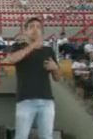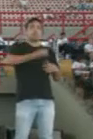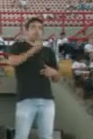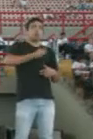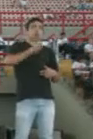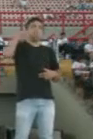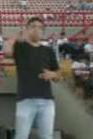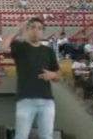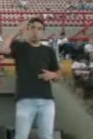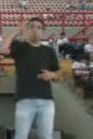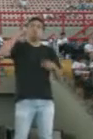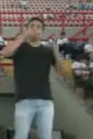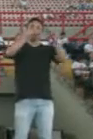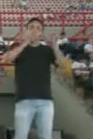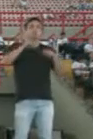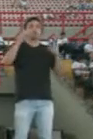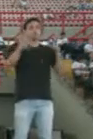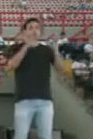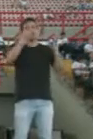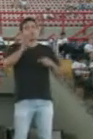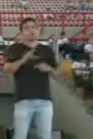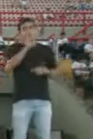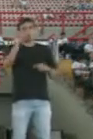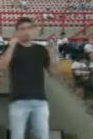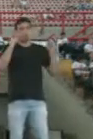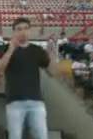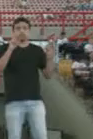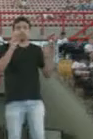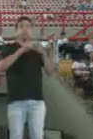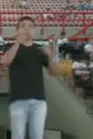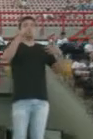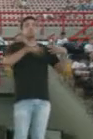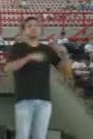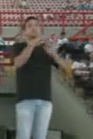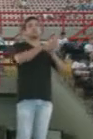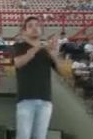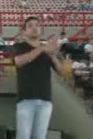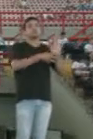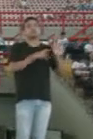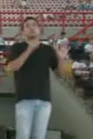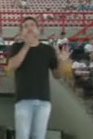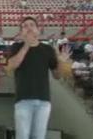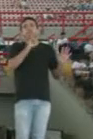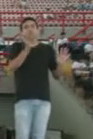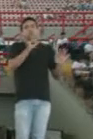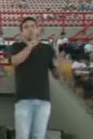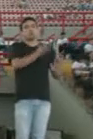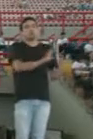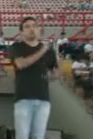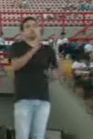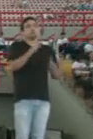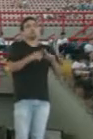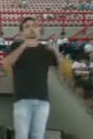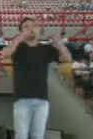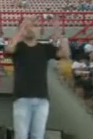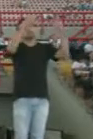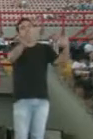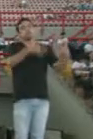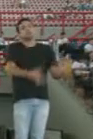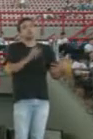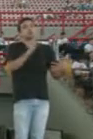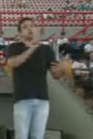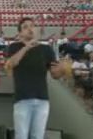né, uma música, texto literário, beleza. E o de baixo? Não literário, porque ele está